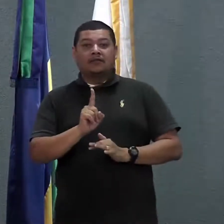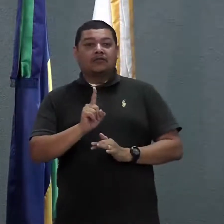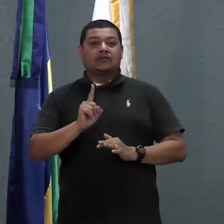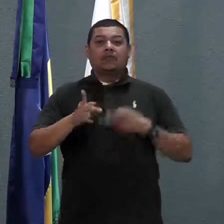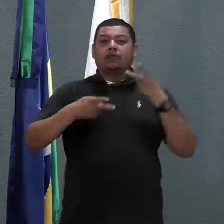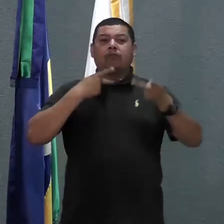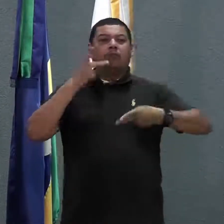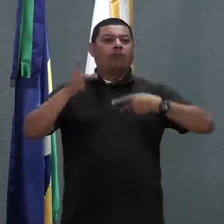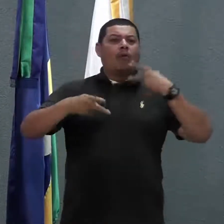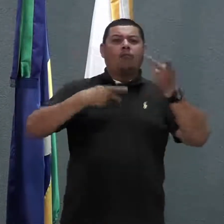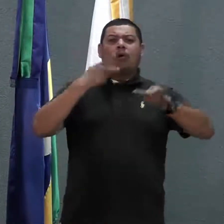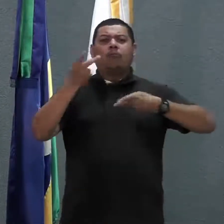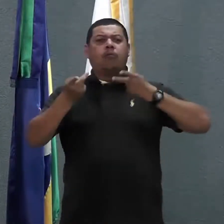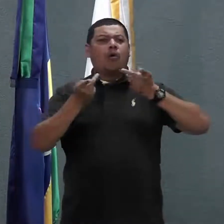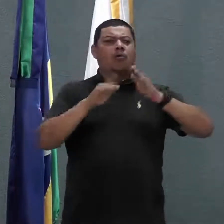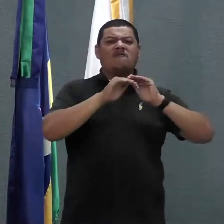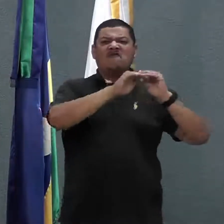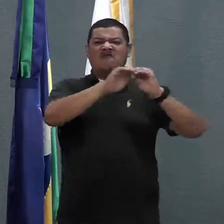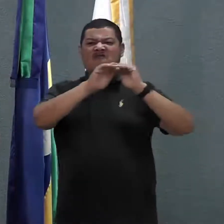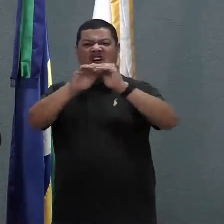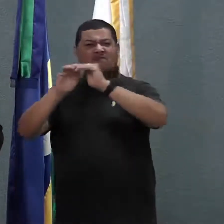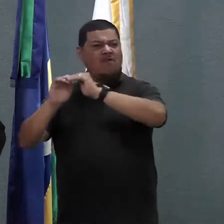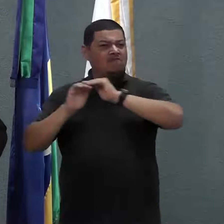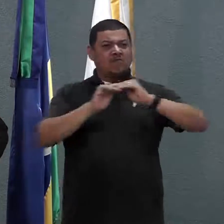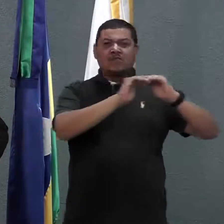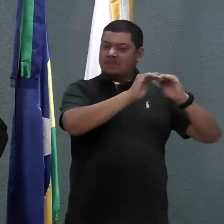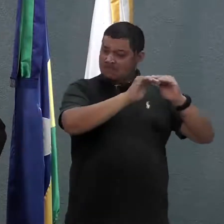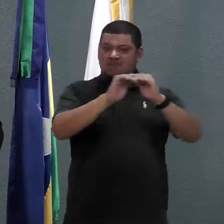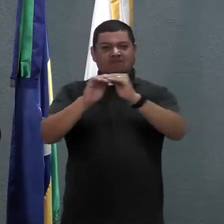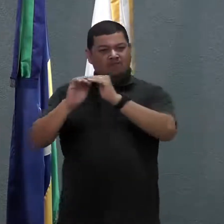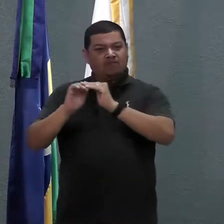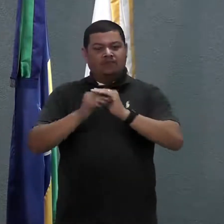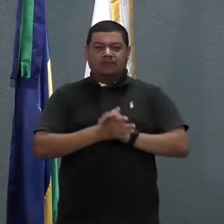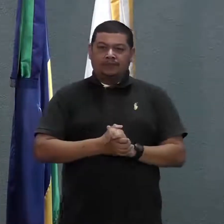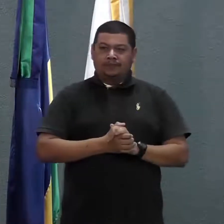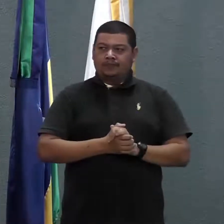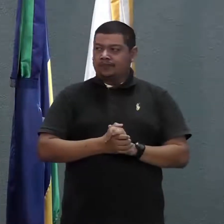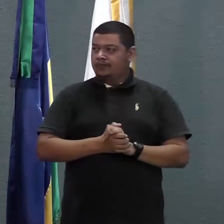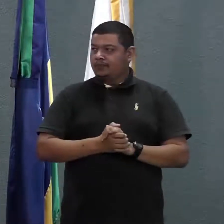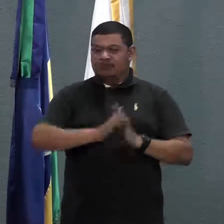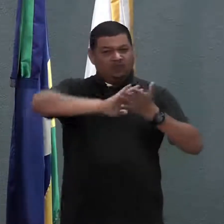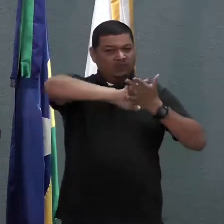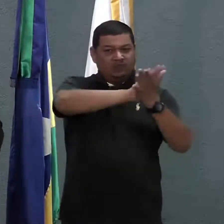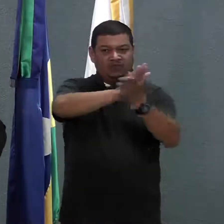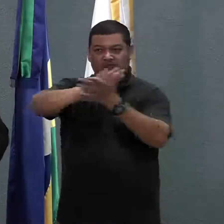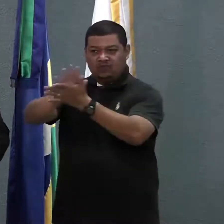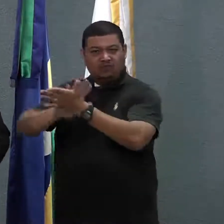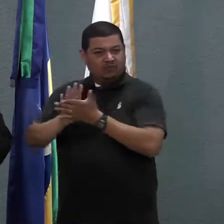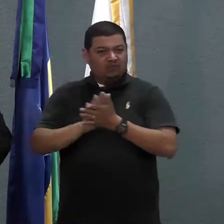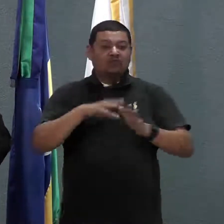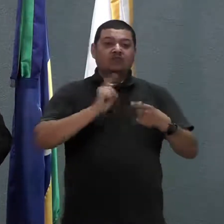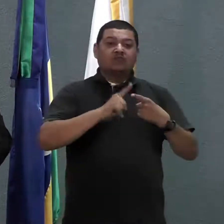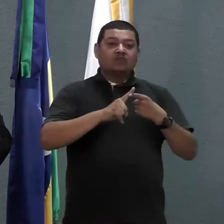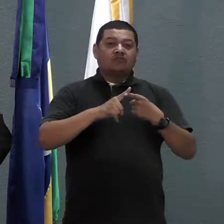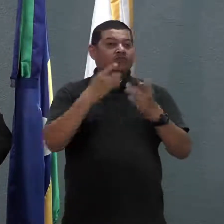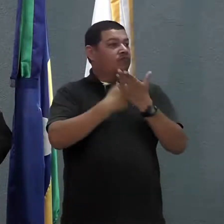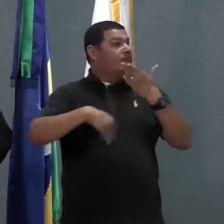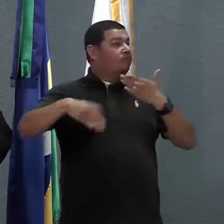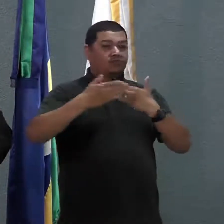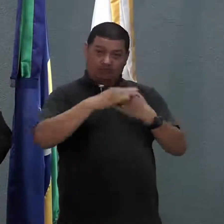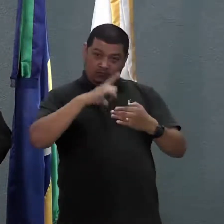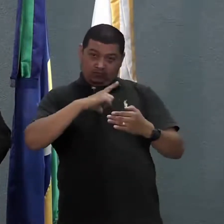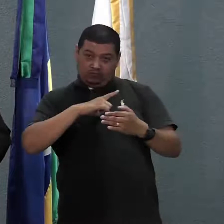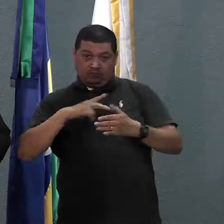falar mal e tecer apenas comentários ruins sobre tudo que aconteceu no